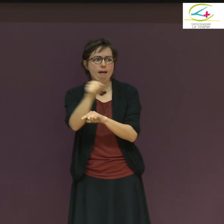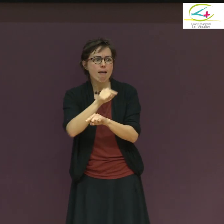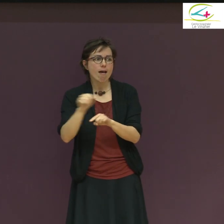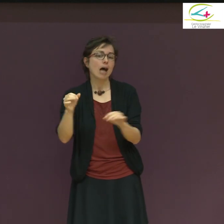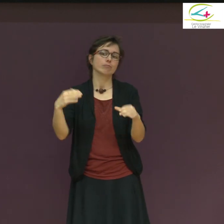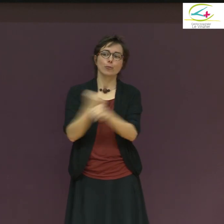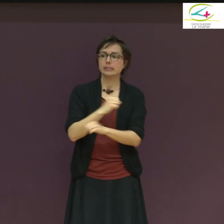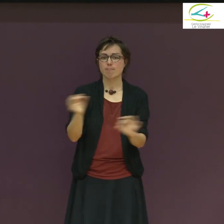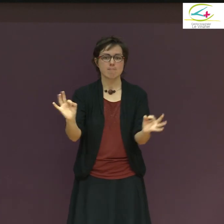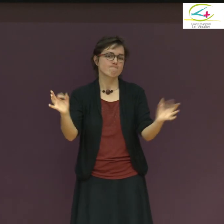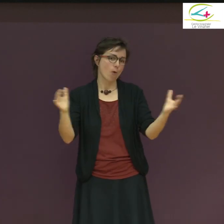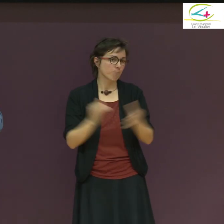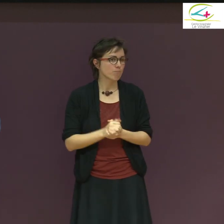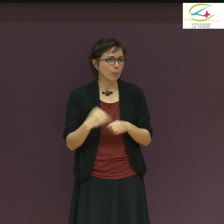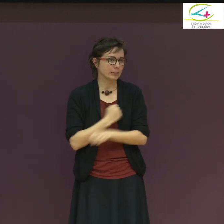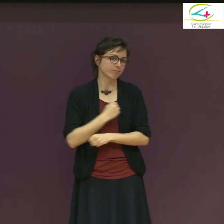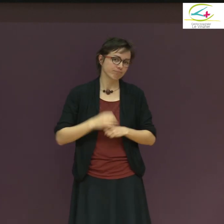C'est dommage. C'est dommage.